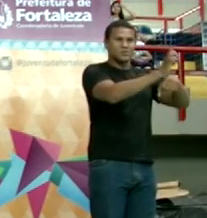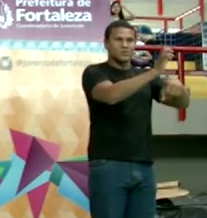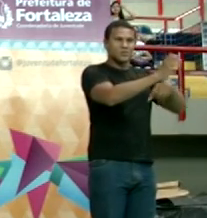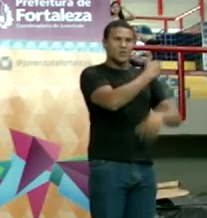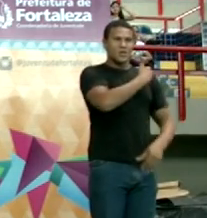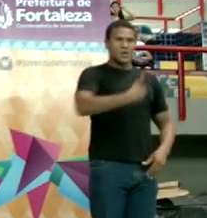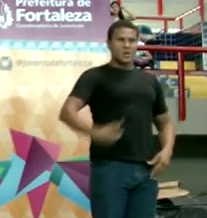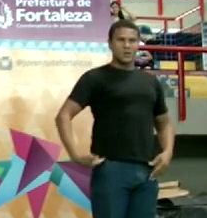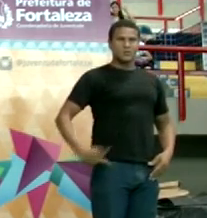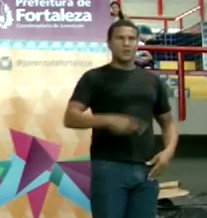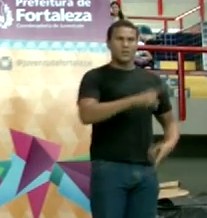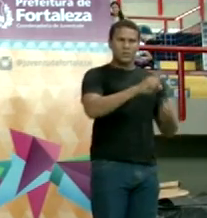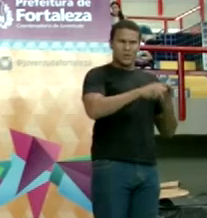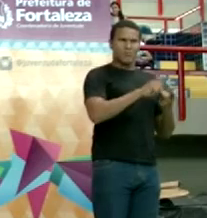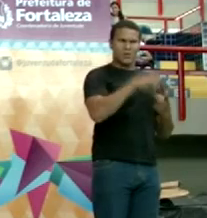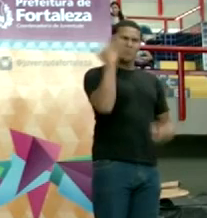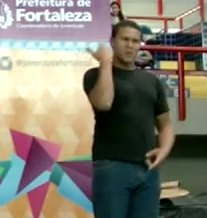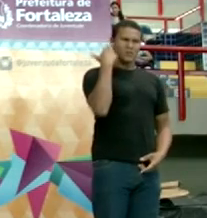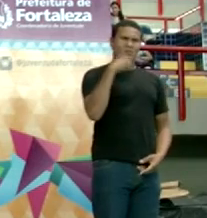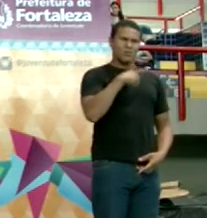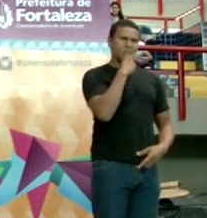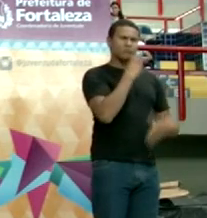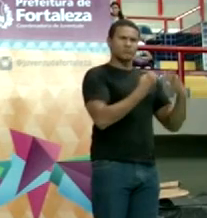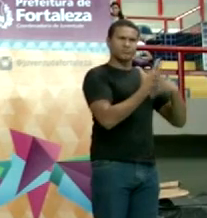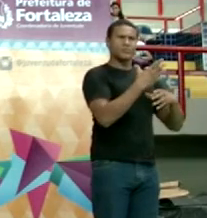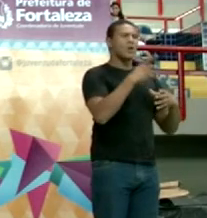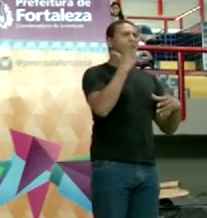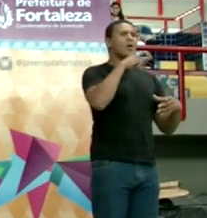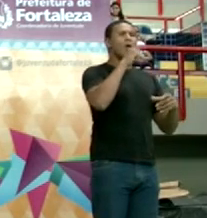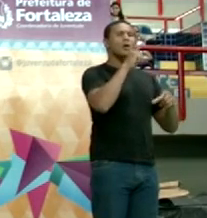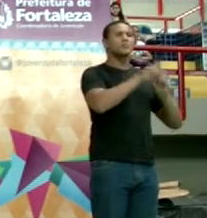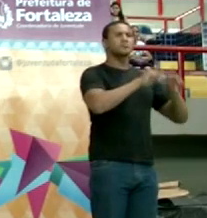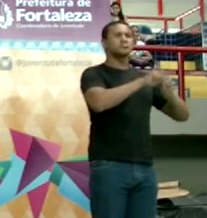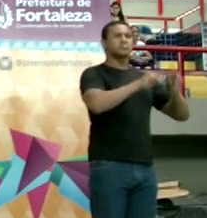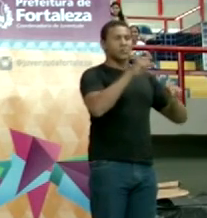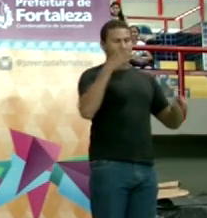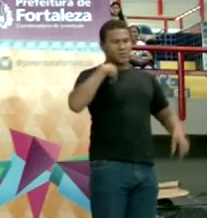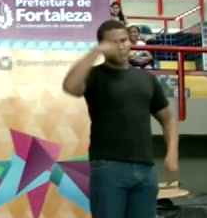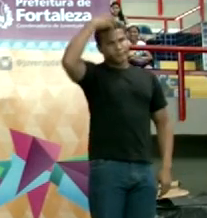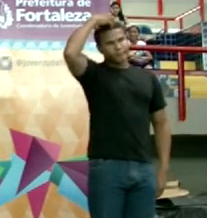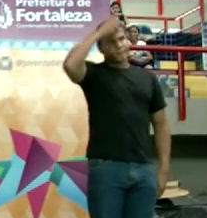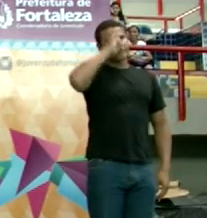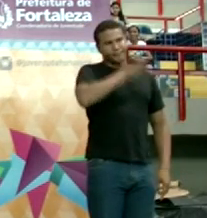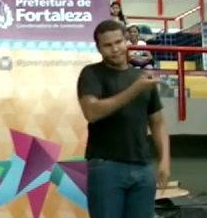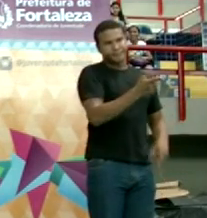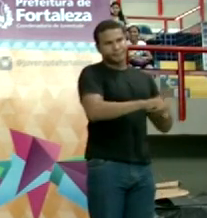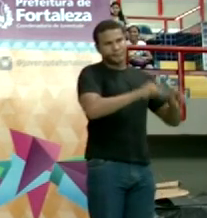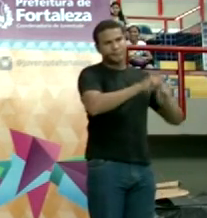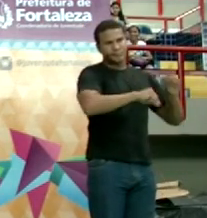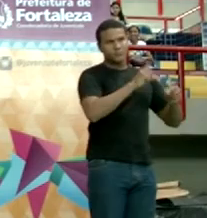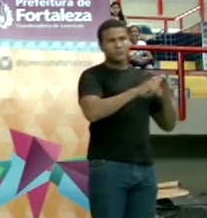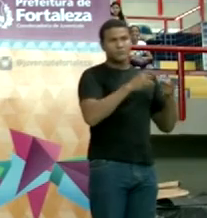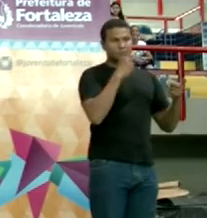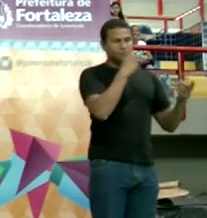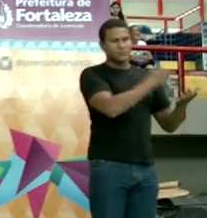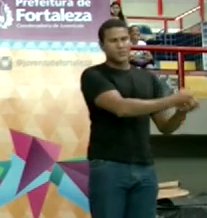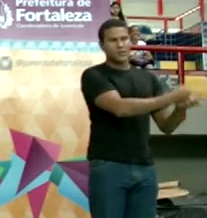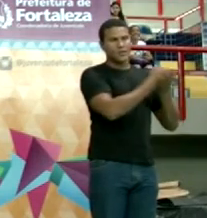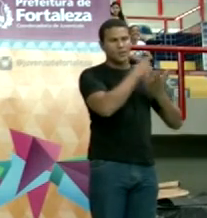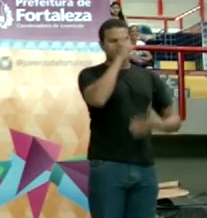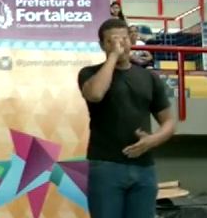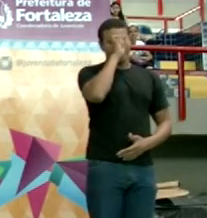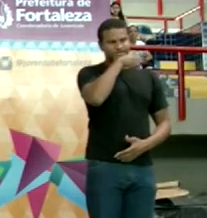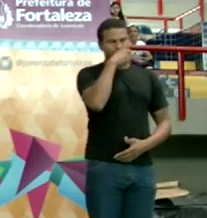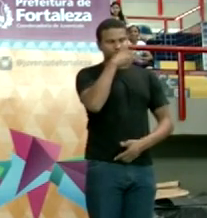era uma estrutura da época do Império, formada por pessoas por indicação do imperador para ajudar na difícil tarefa de administrar.